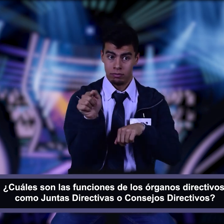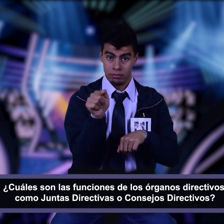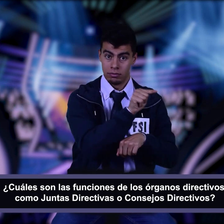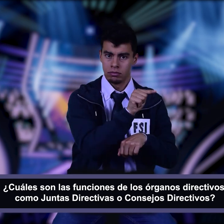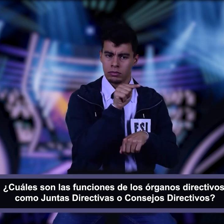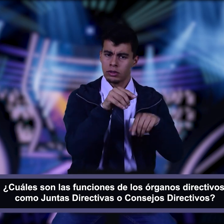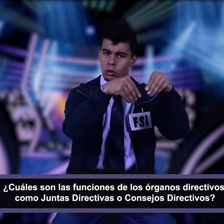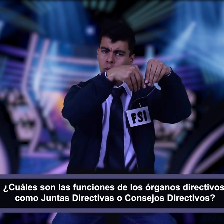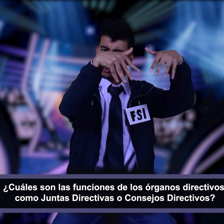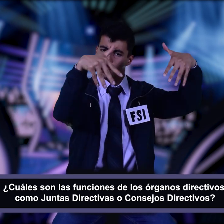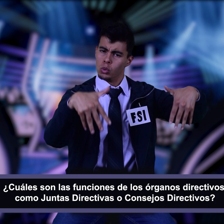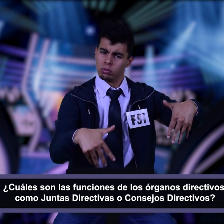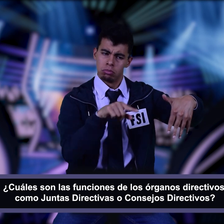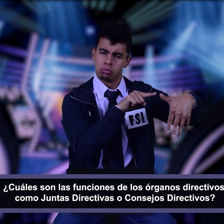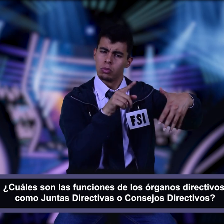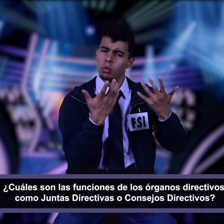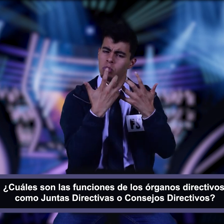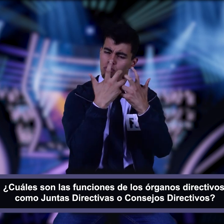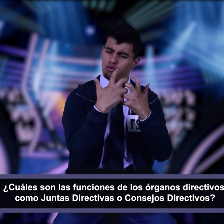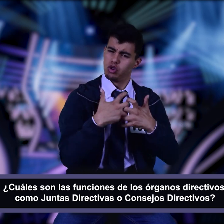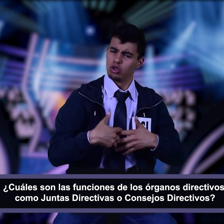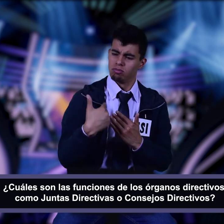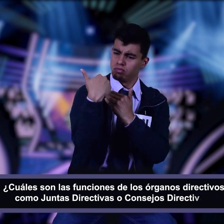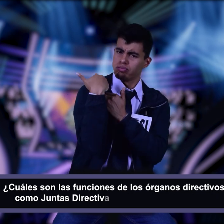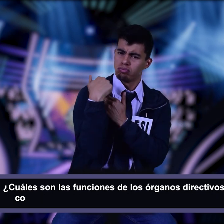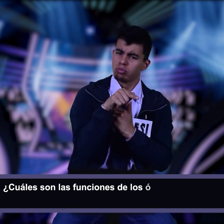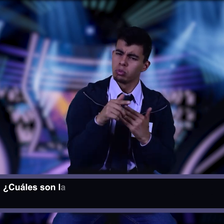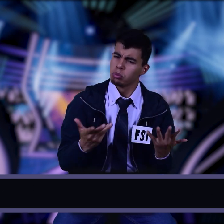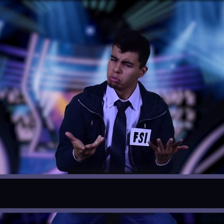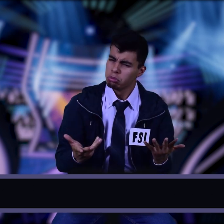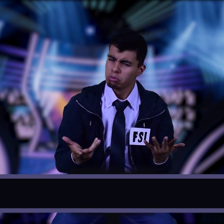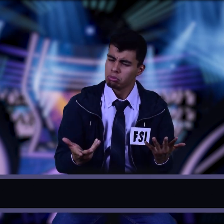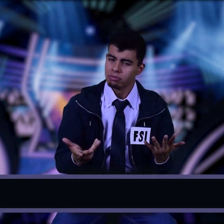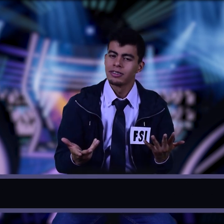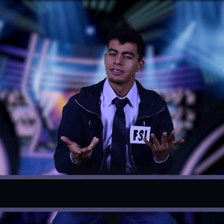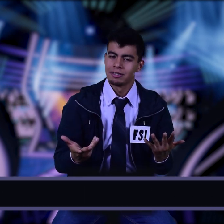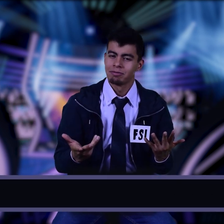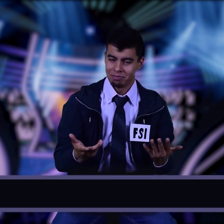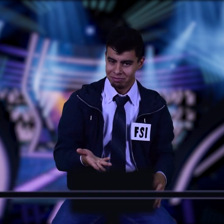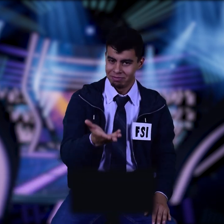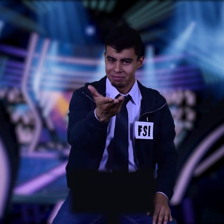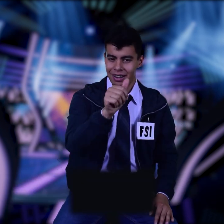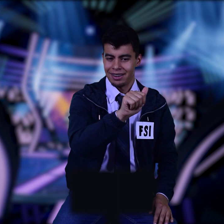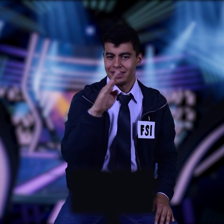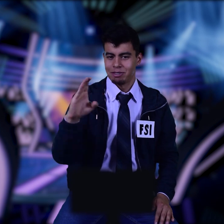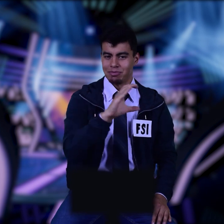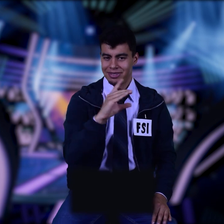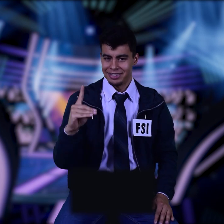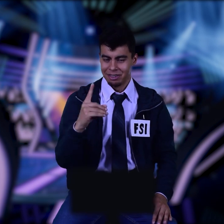¿Cuáles son las funciones de los órganos directivos como juntas directivas o consejos directivos? A continuación se mostrarán las opciones